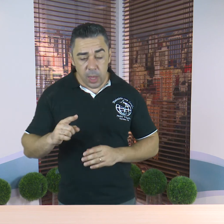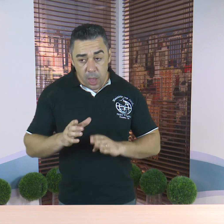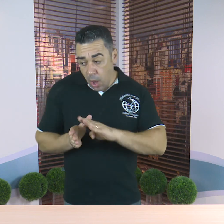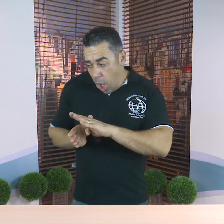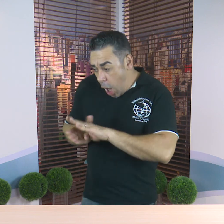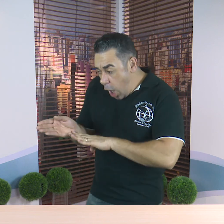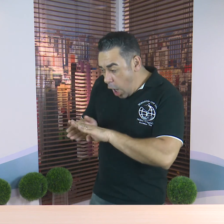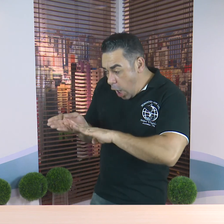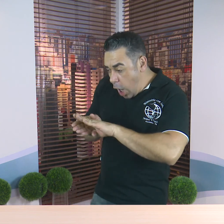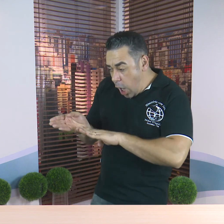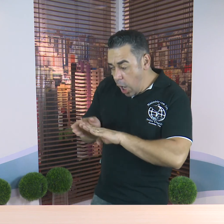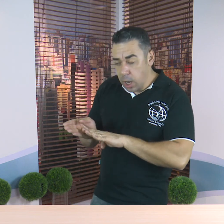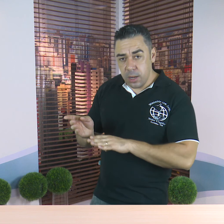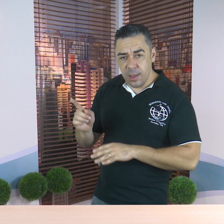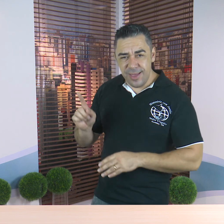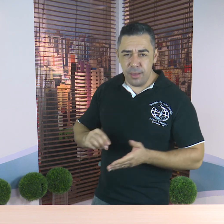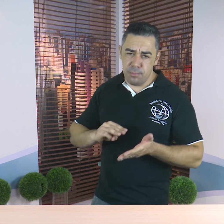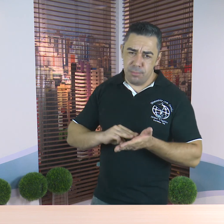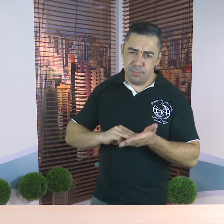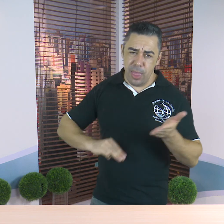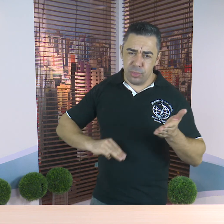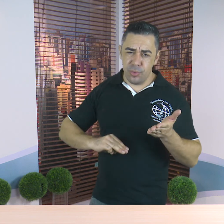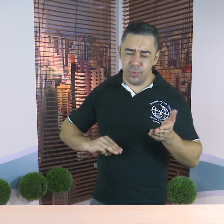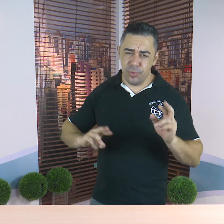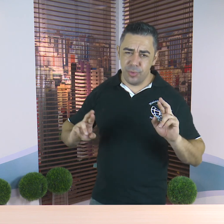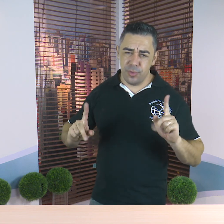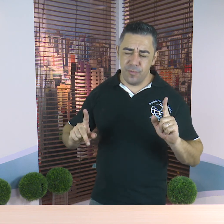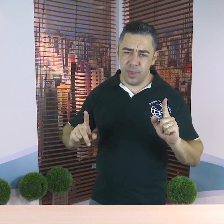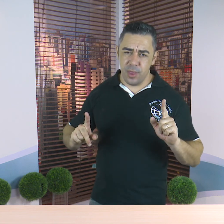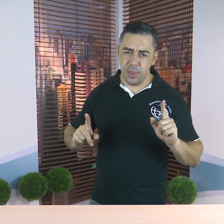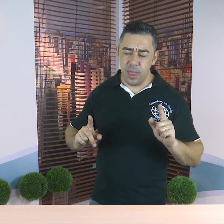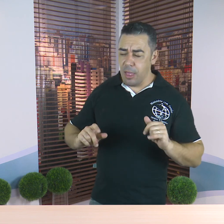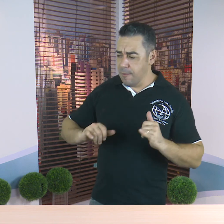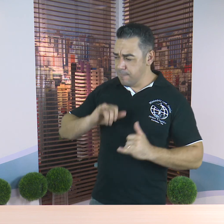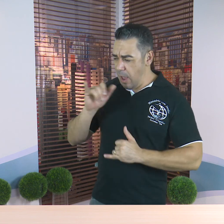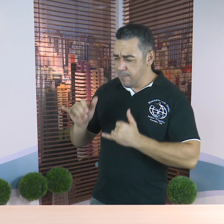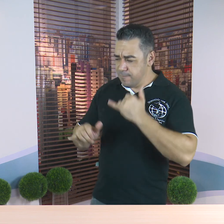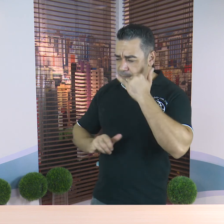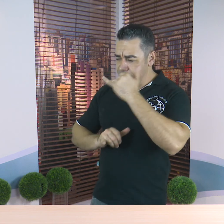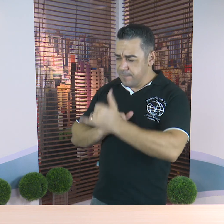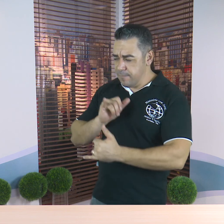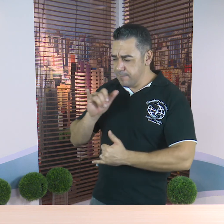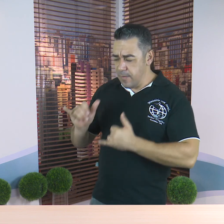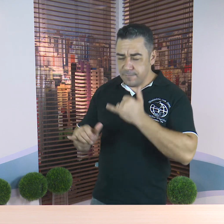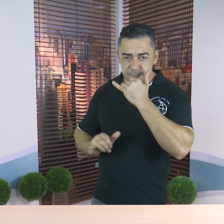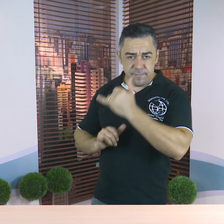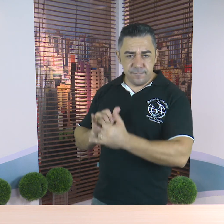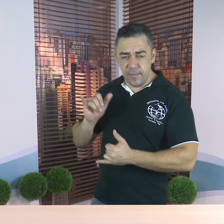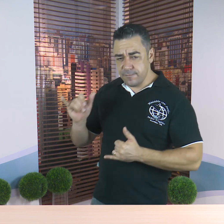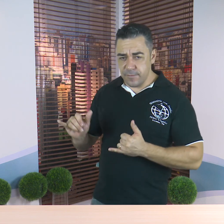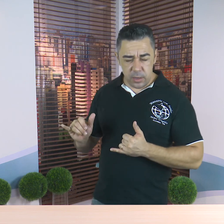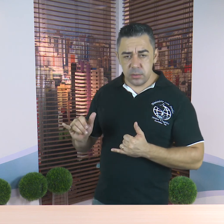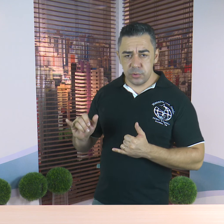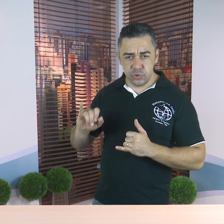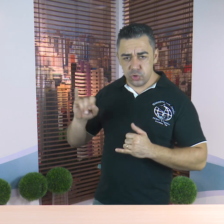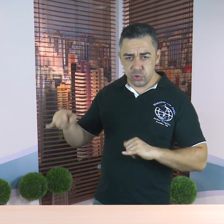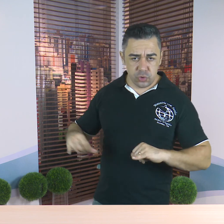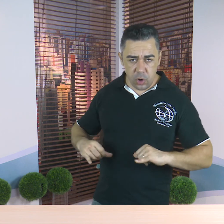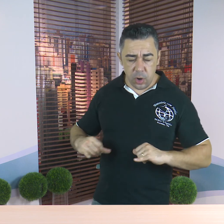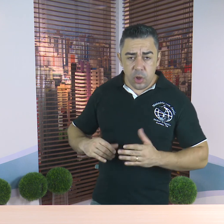conselheiros, metódicos e pedantes recitam seus preceitos livrescos para Jó. No início,